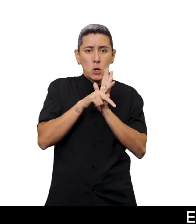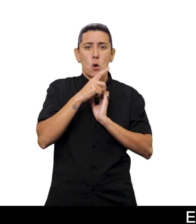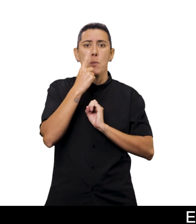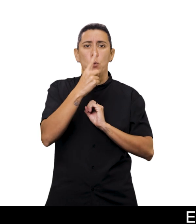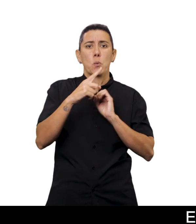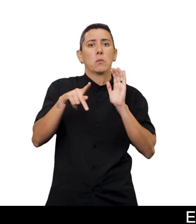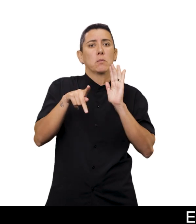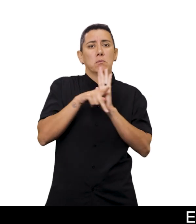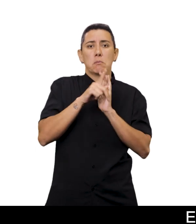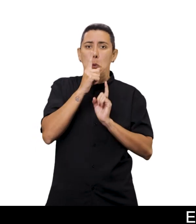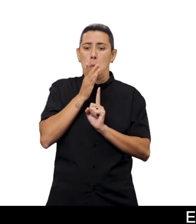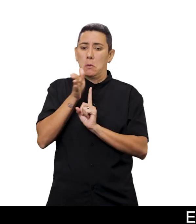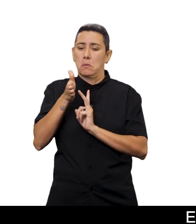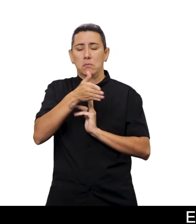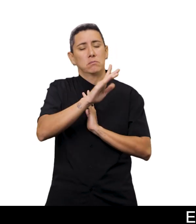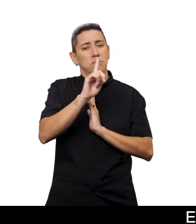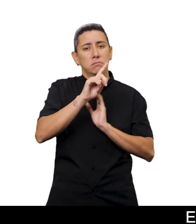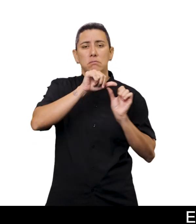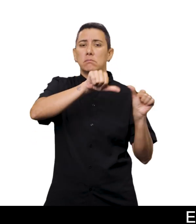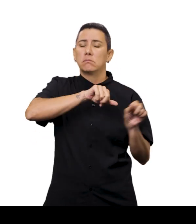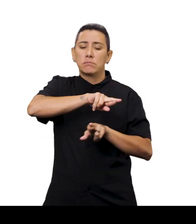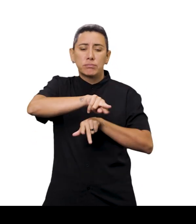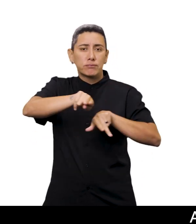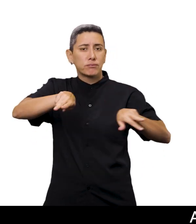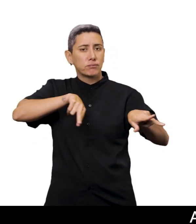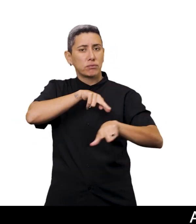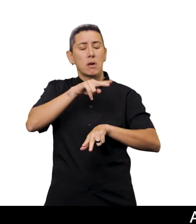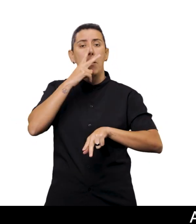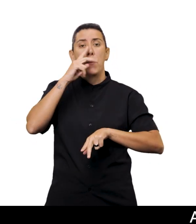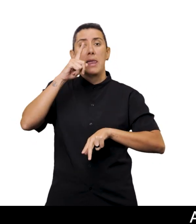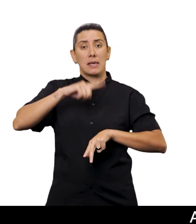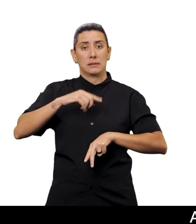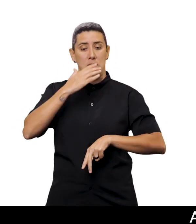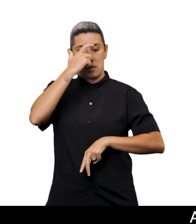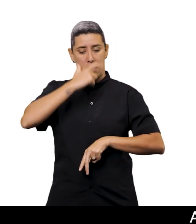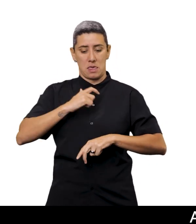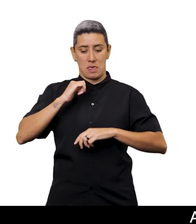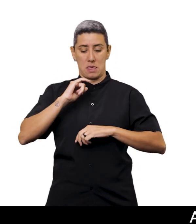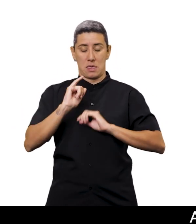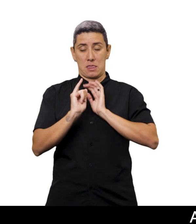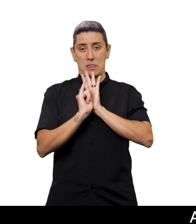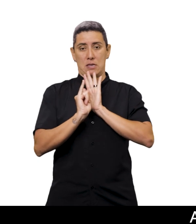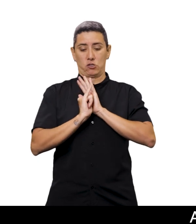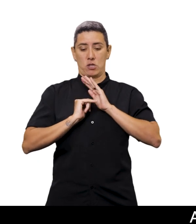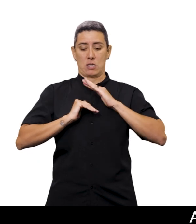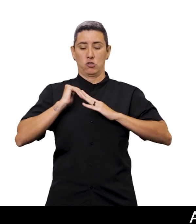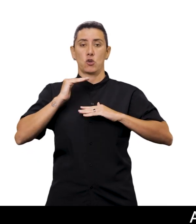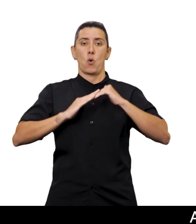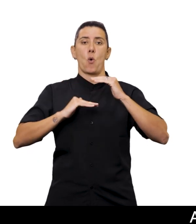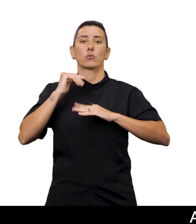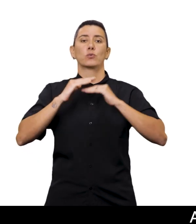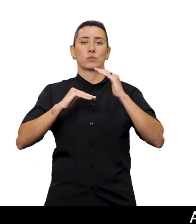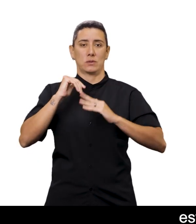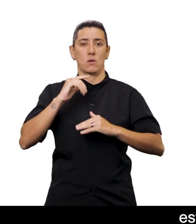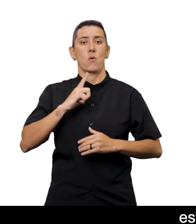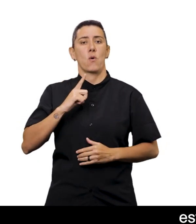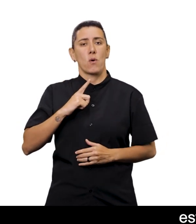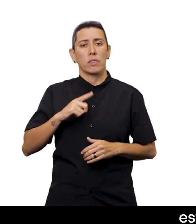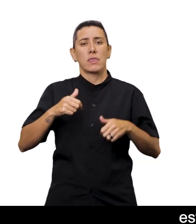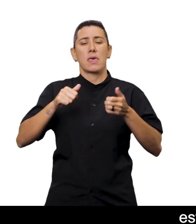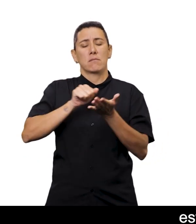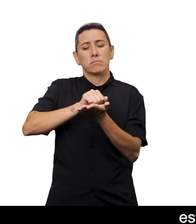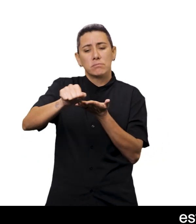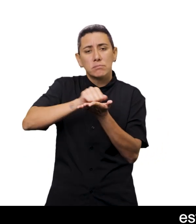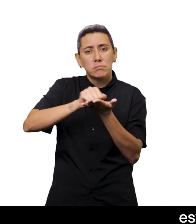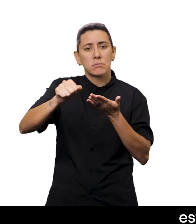do núcleo Identidade em Construção. As serigrafias em papel e camisetas que o compõem estão na